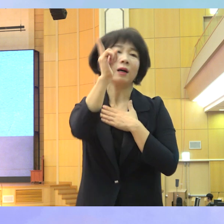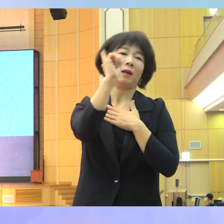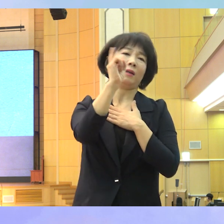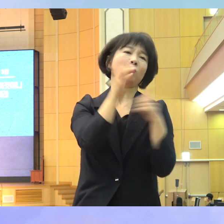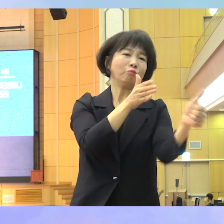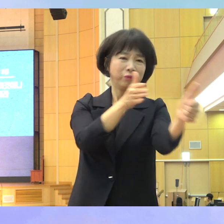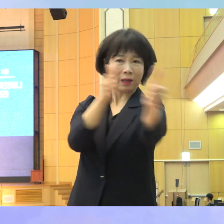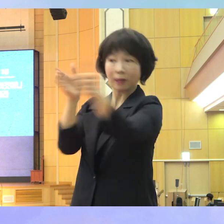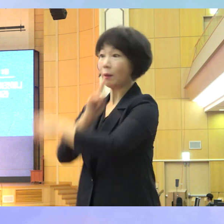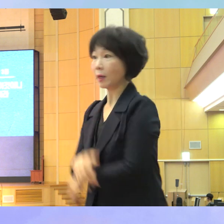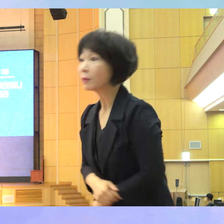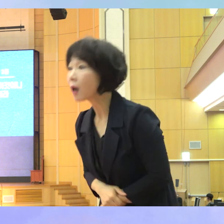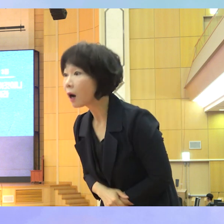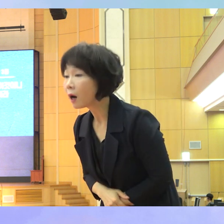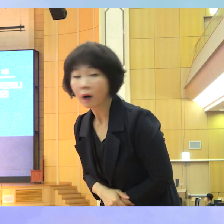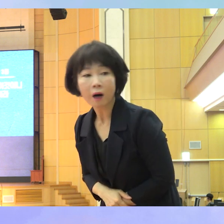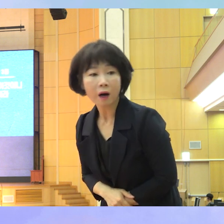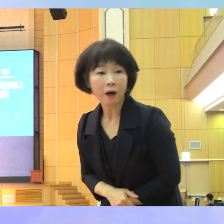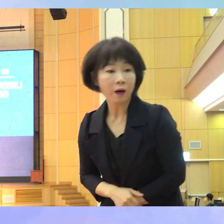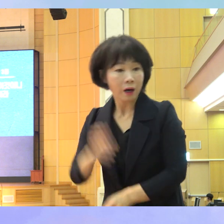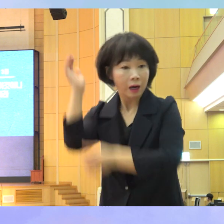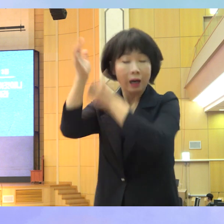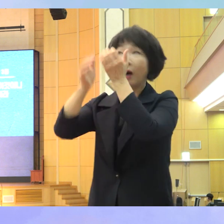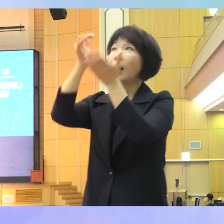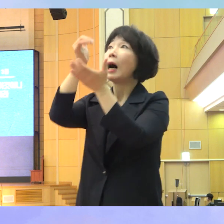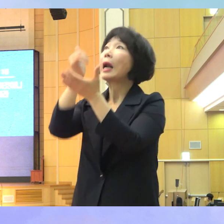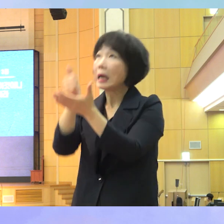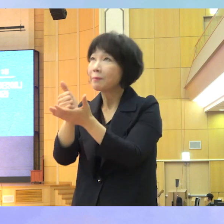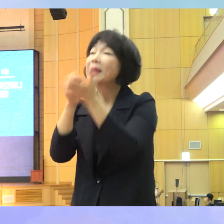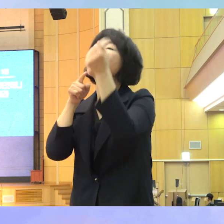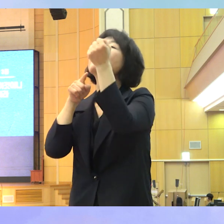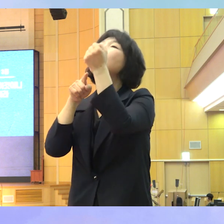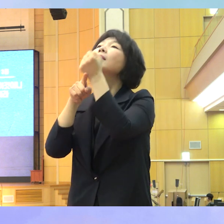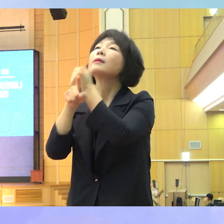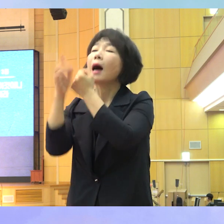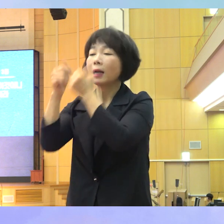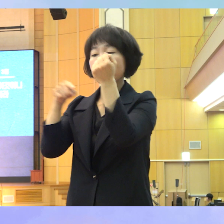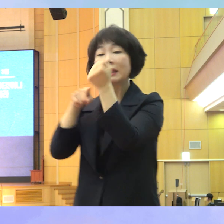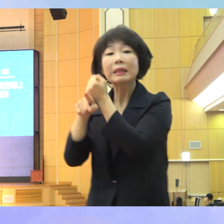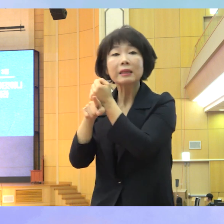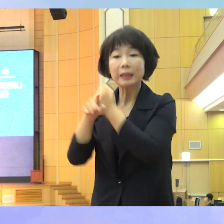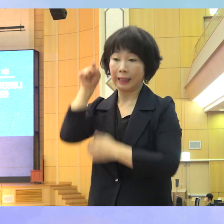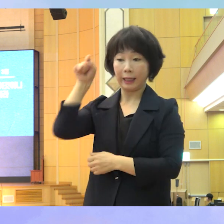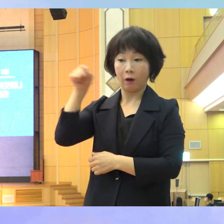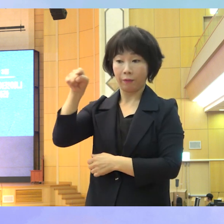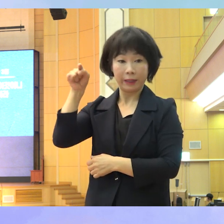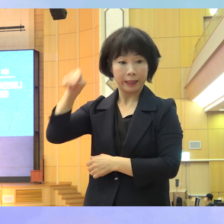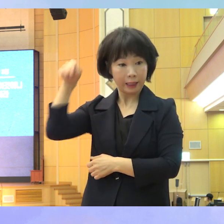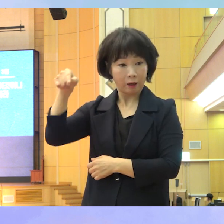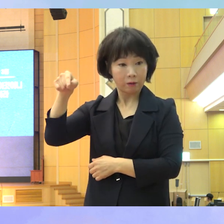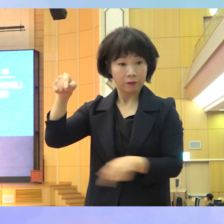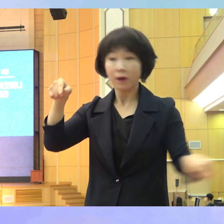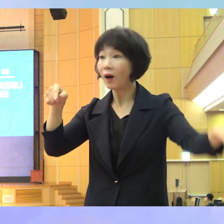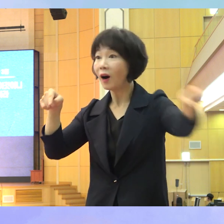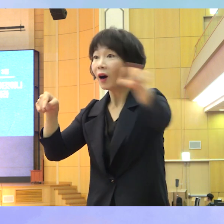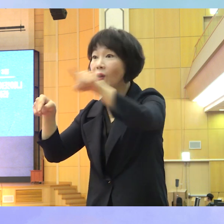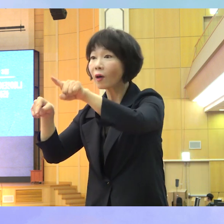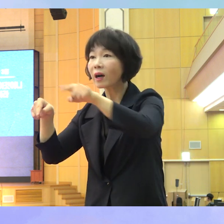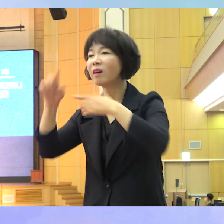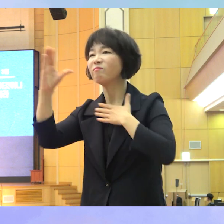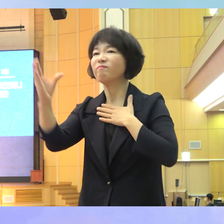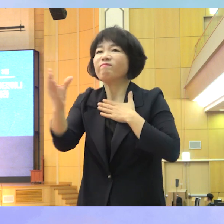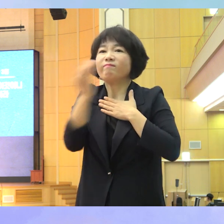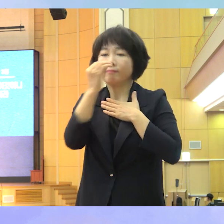4장 3절 보겠습니다. 하나님의 뜻은 이것이니 너희의 무엇이라?